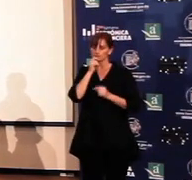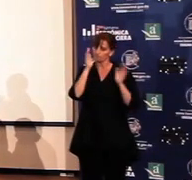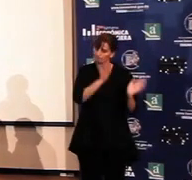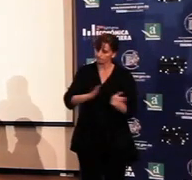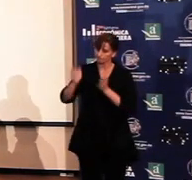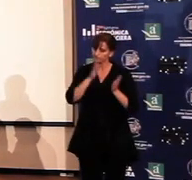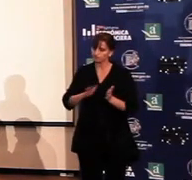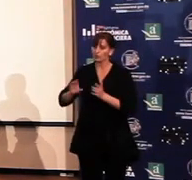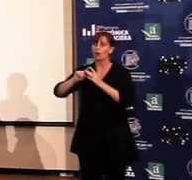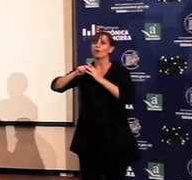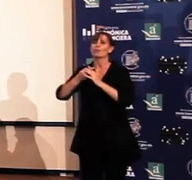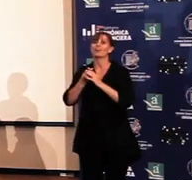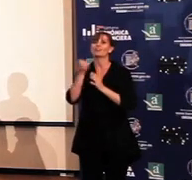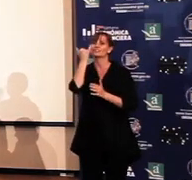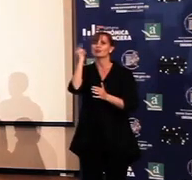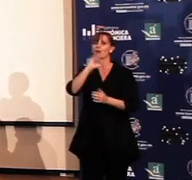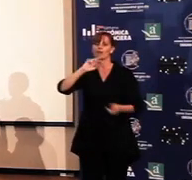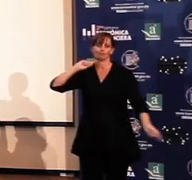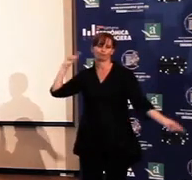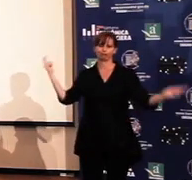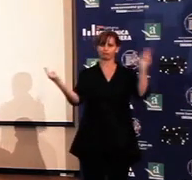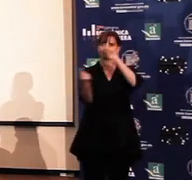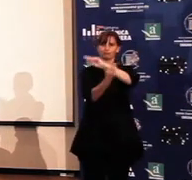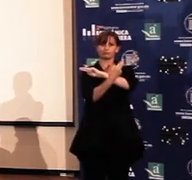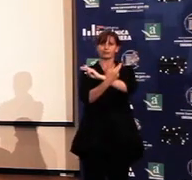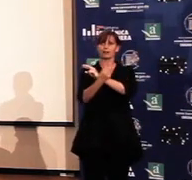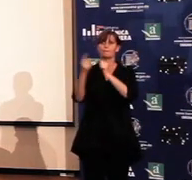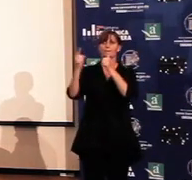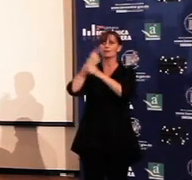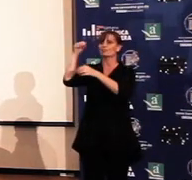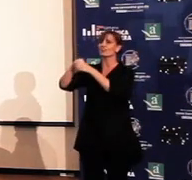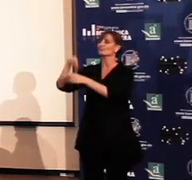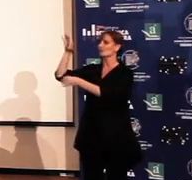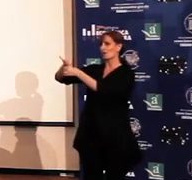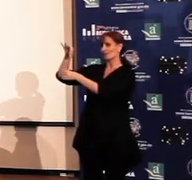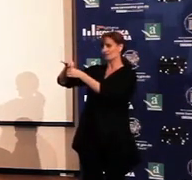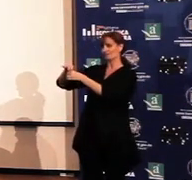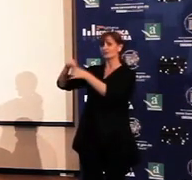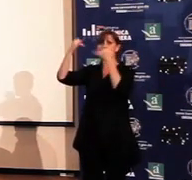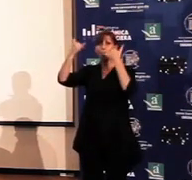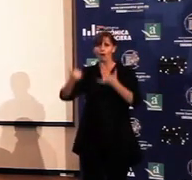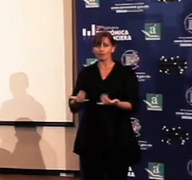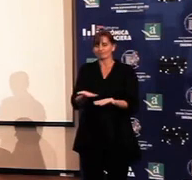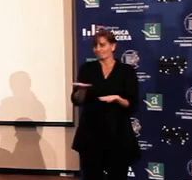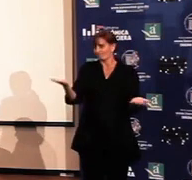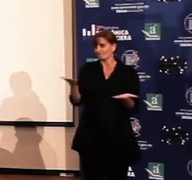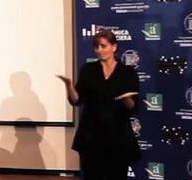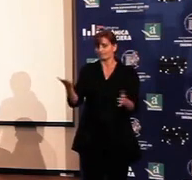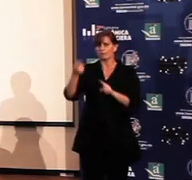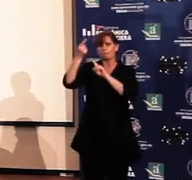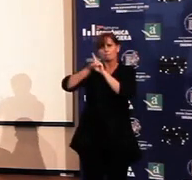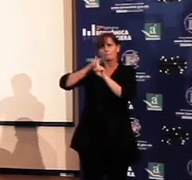revolución que doña Mirna decía de manera interna en APAP y hoy estamos aquí fue un proceso de meses